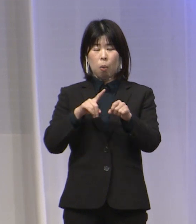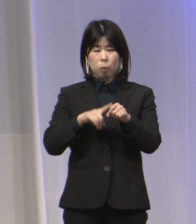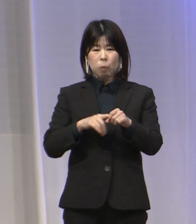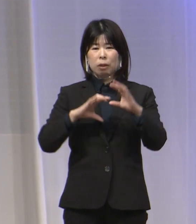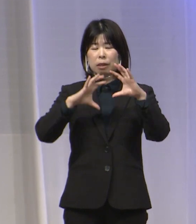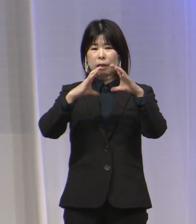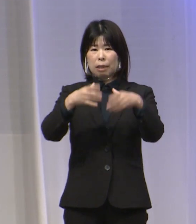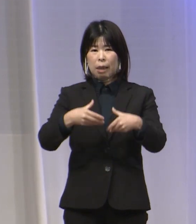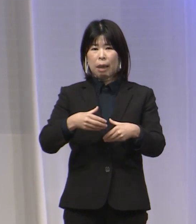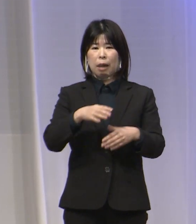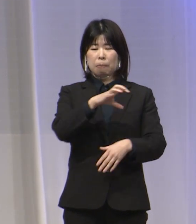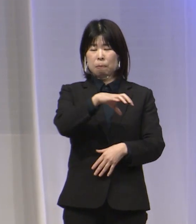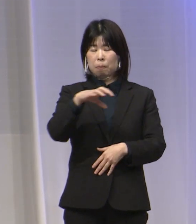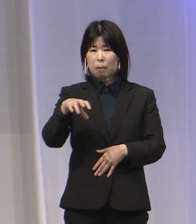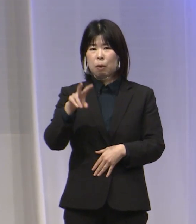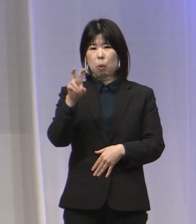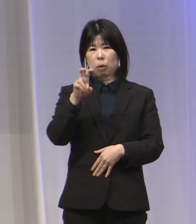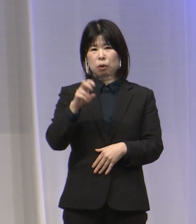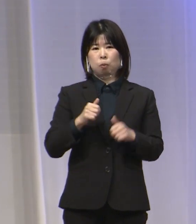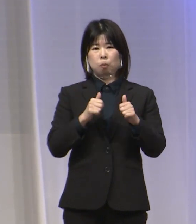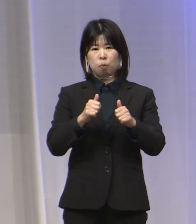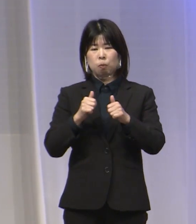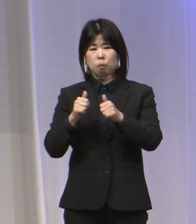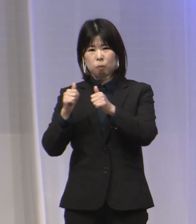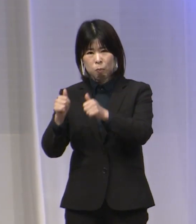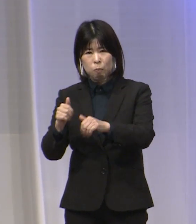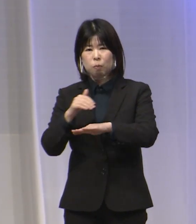を訪問させていただく予定です